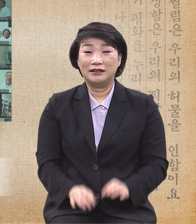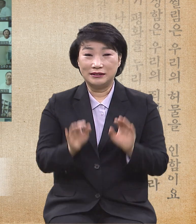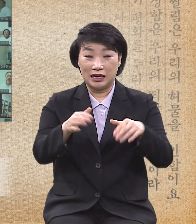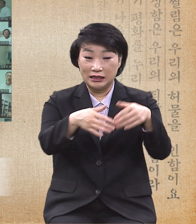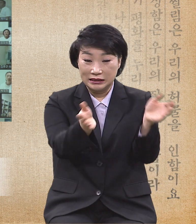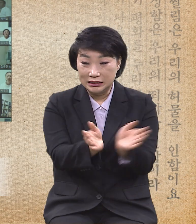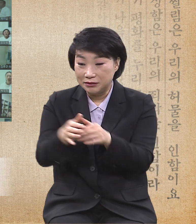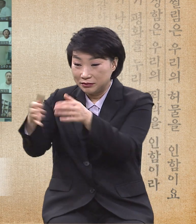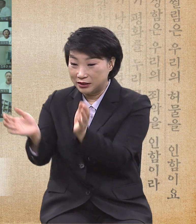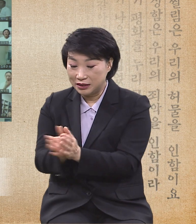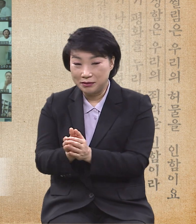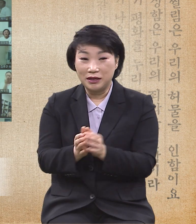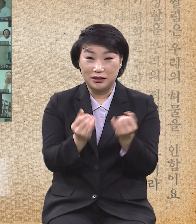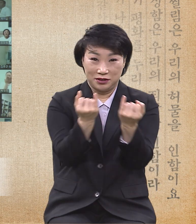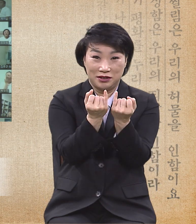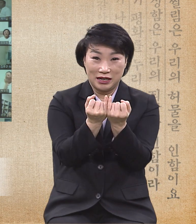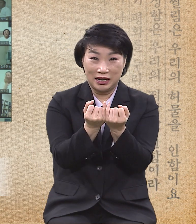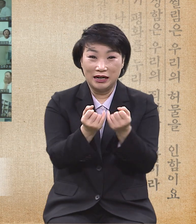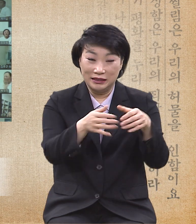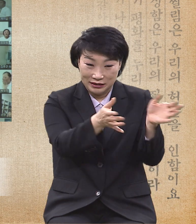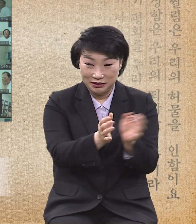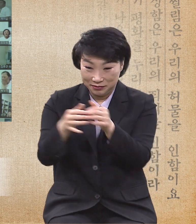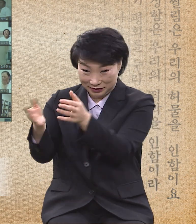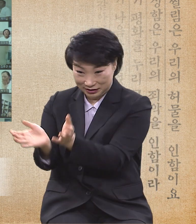두 여인들이